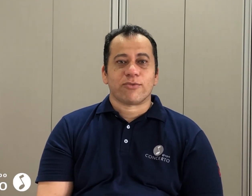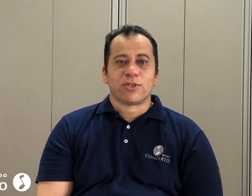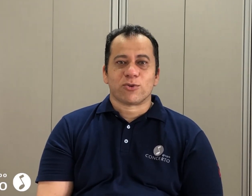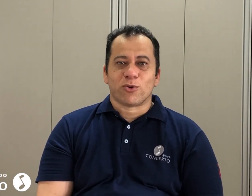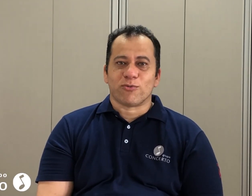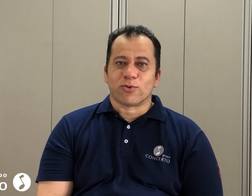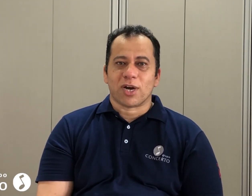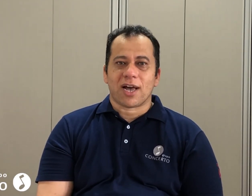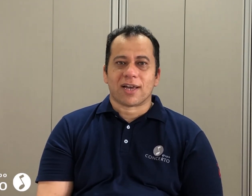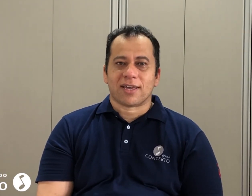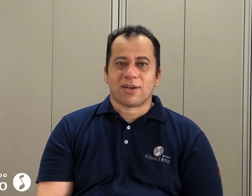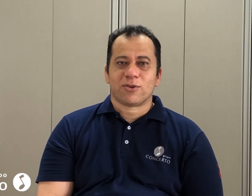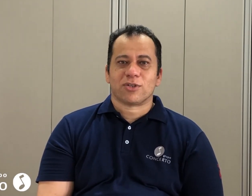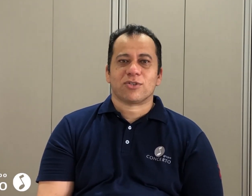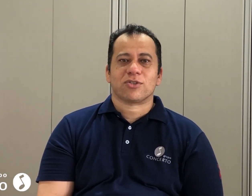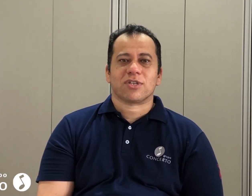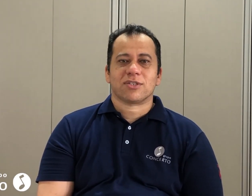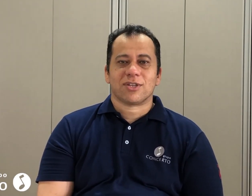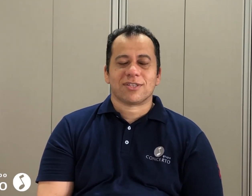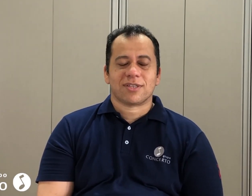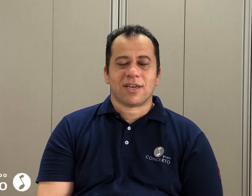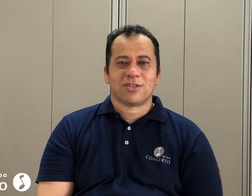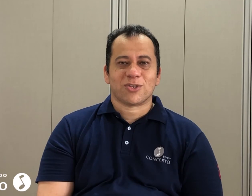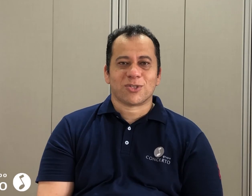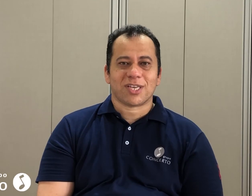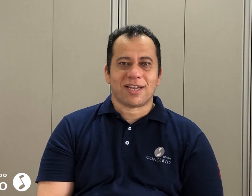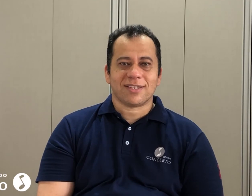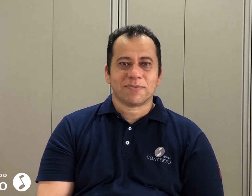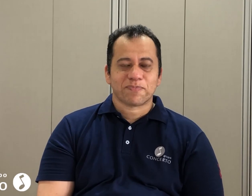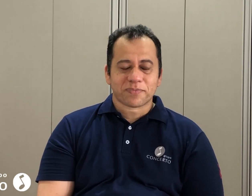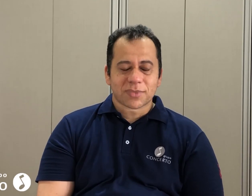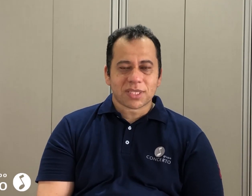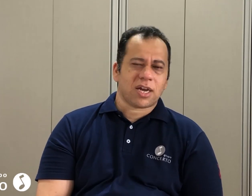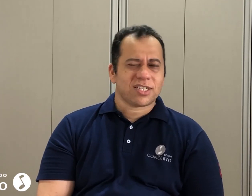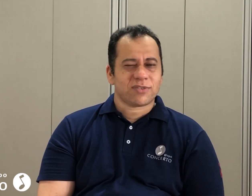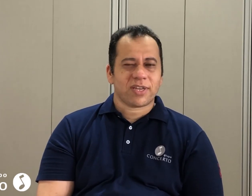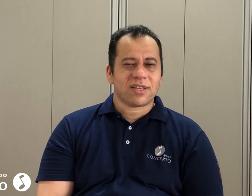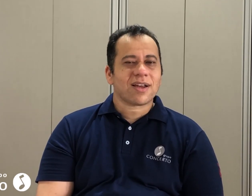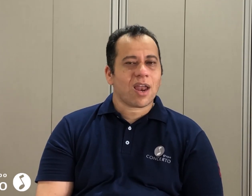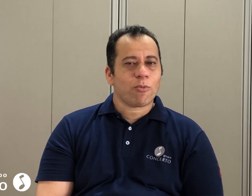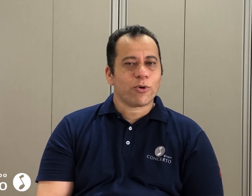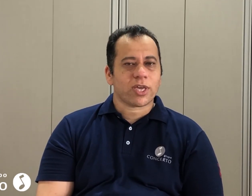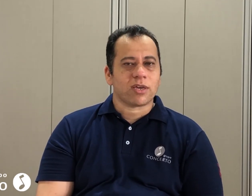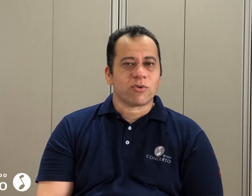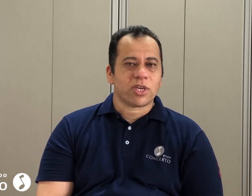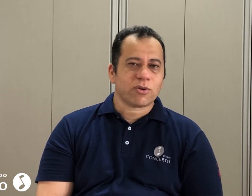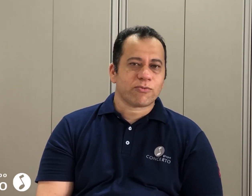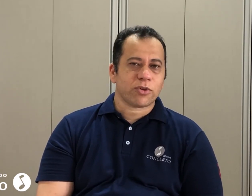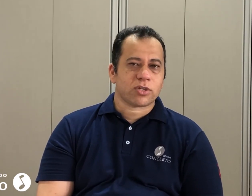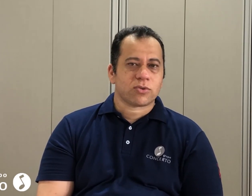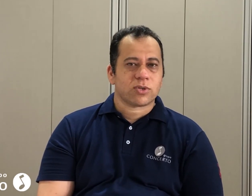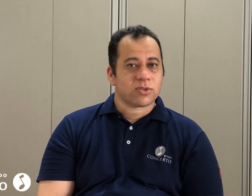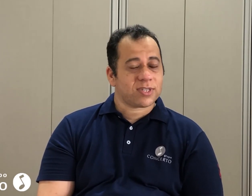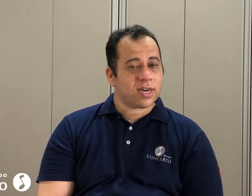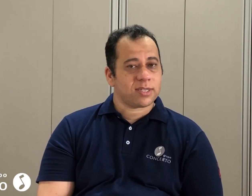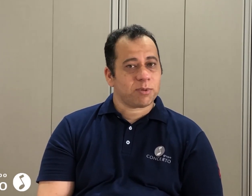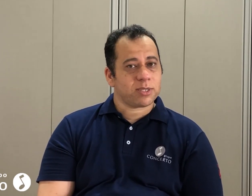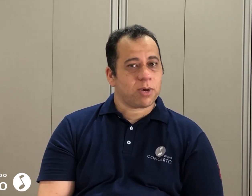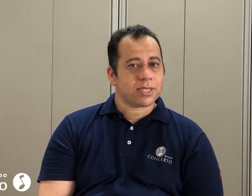vídeo novo. Aqui no nosso, nas nossas redes sociais, a gente vai intercalar um pouquinho em um vídeo dos sinais mais básicos,